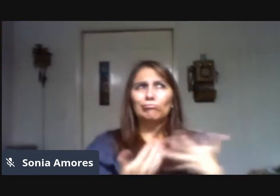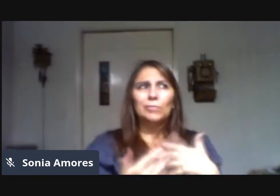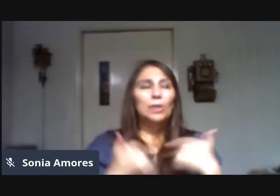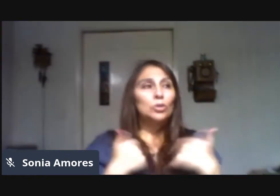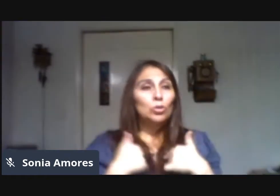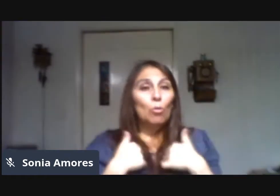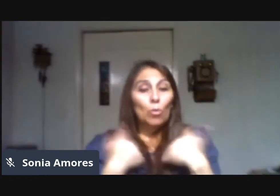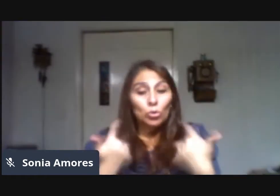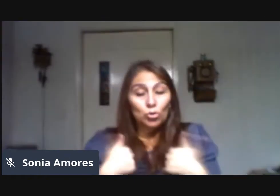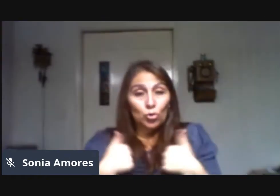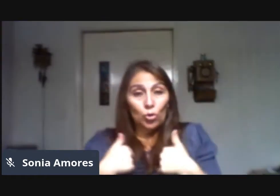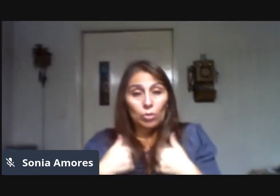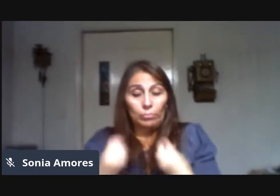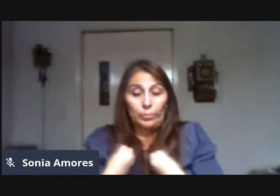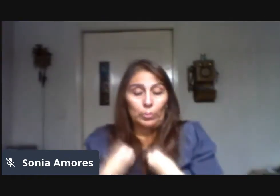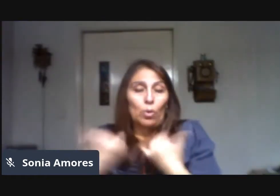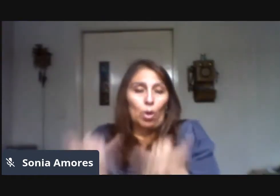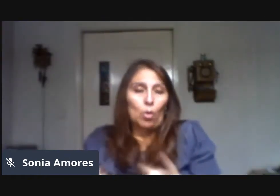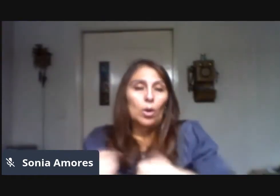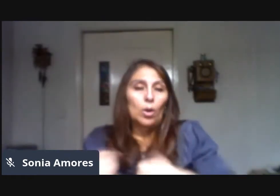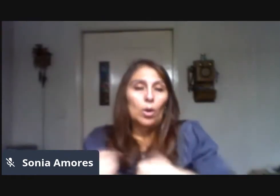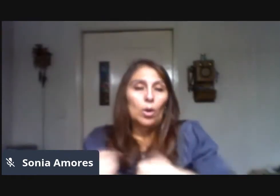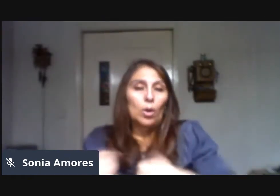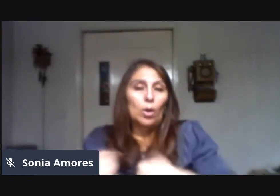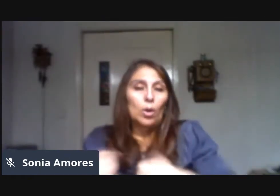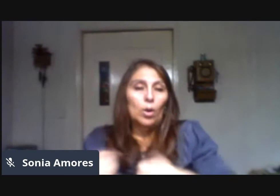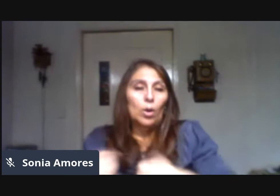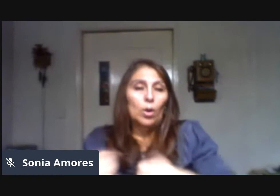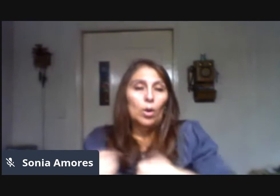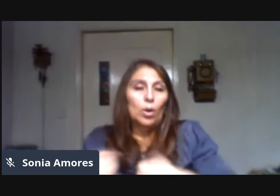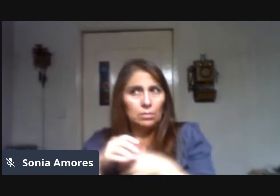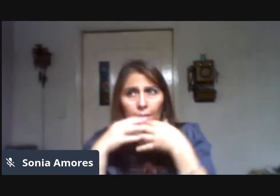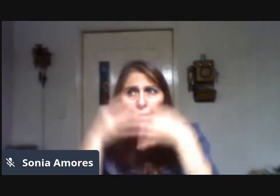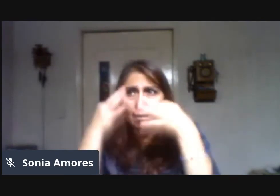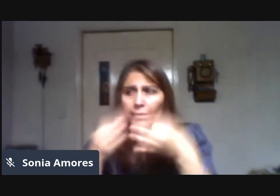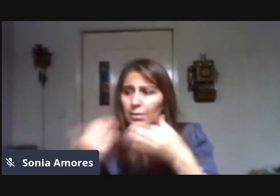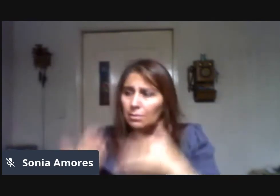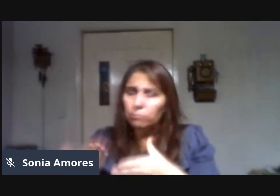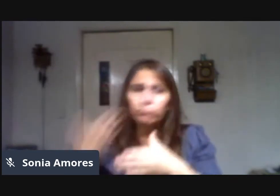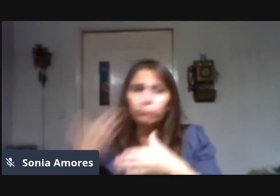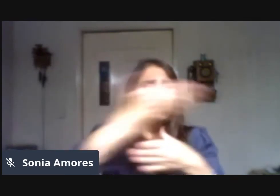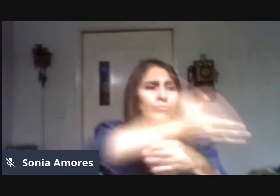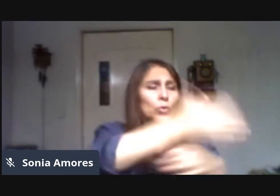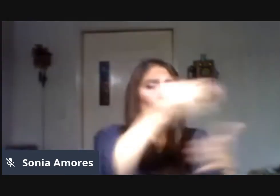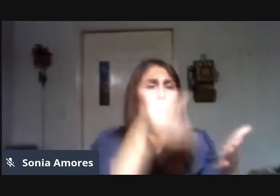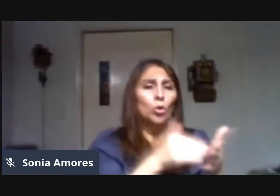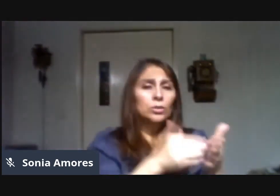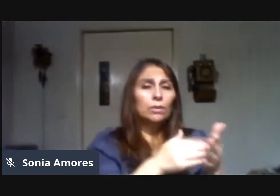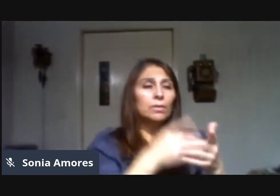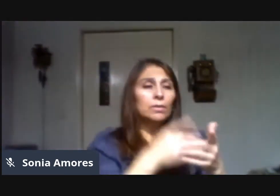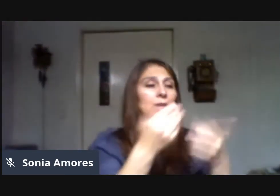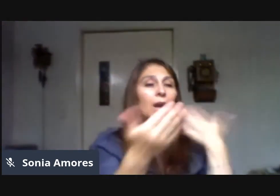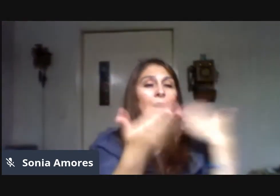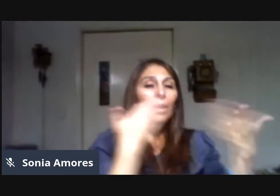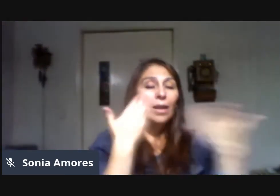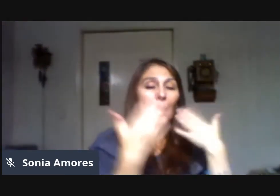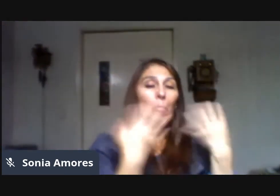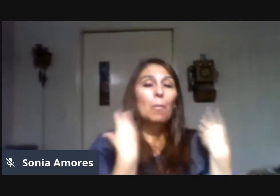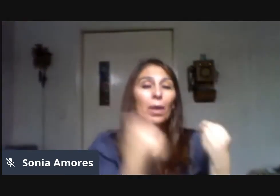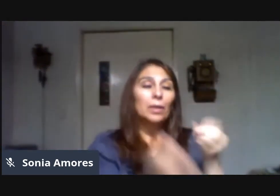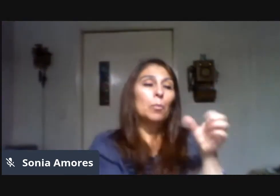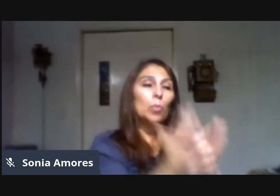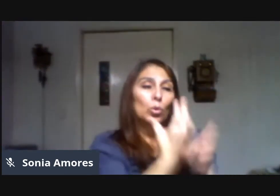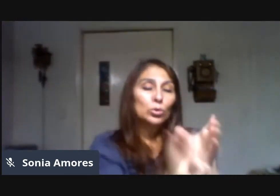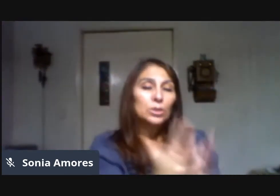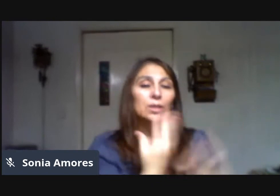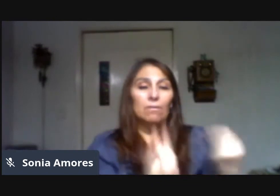al campo, para producir en el campo, para garantizar a lo que todos tenemos y queremos, el acceso a lo que todos deseamos